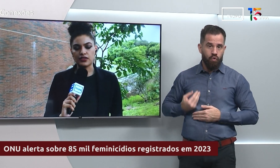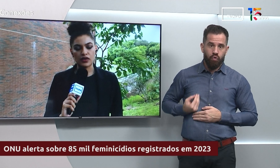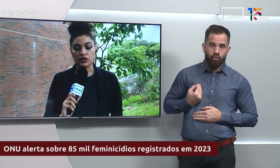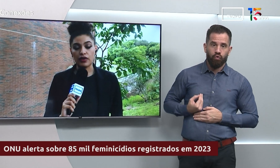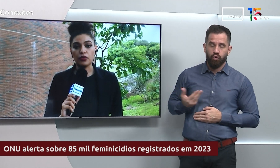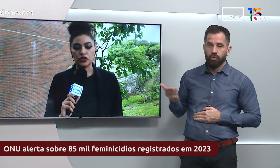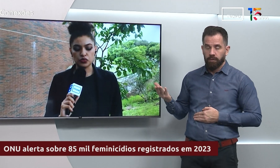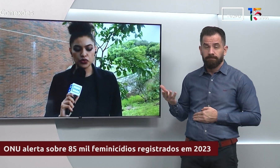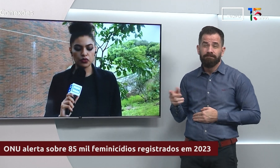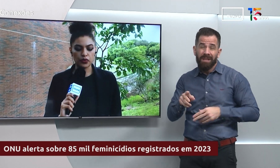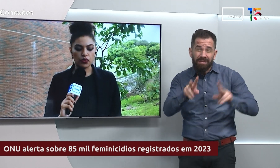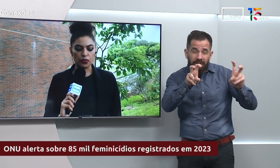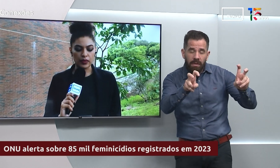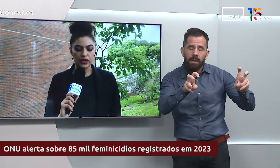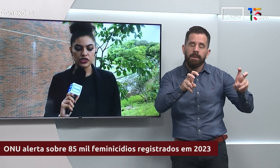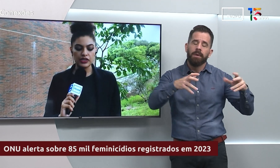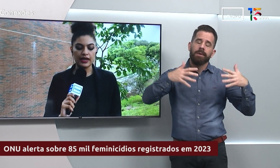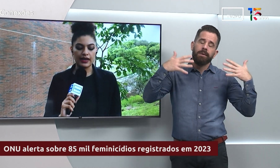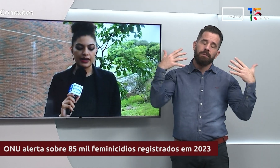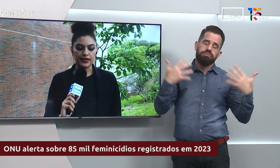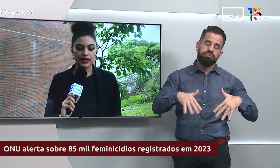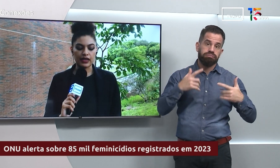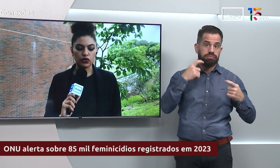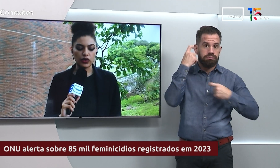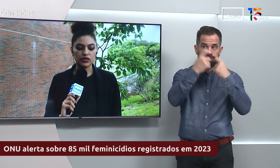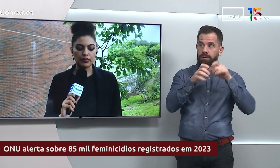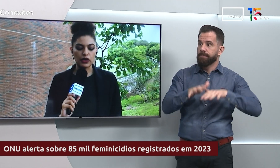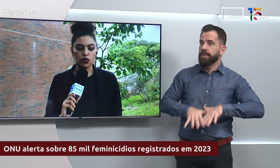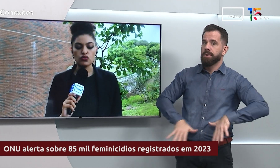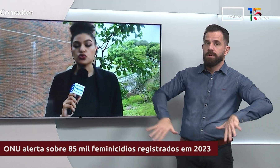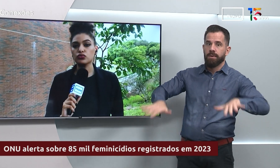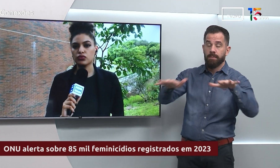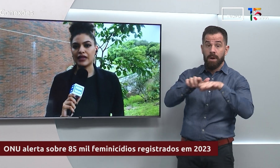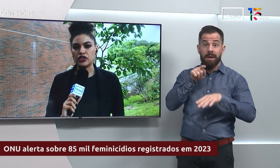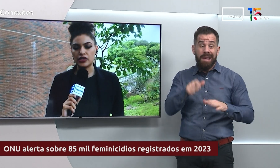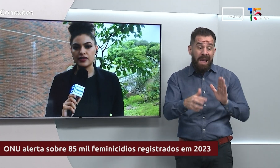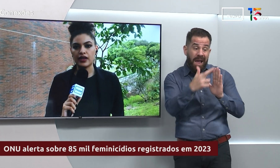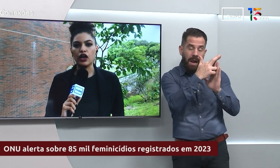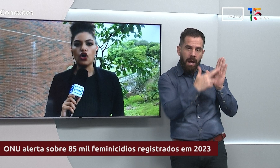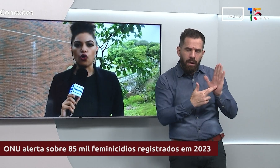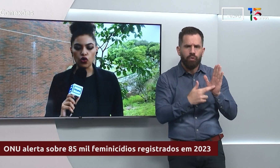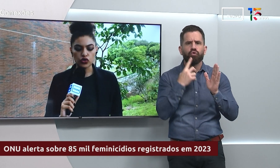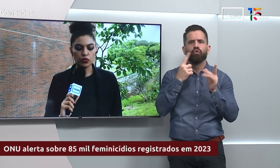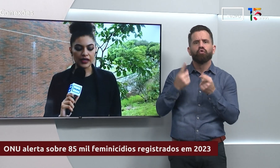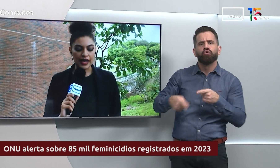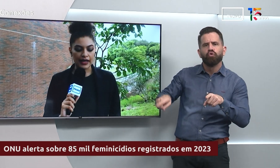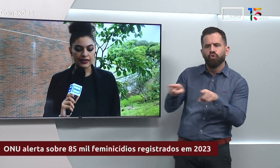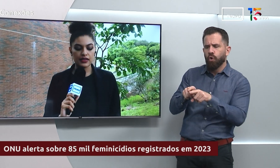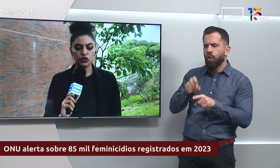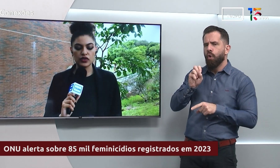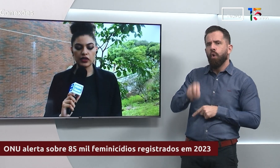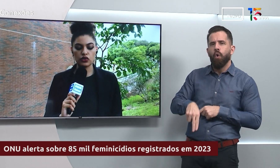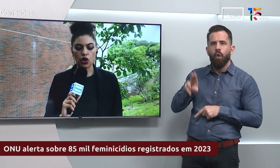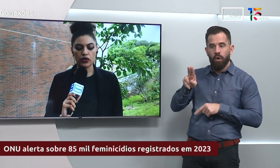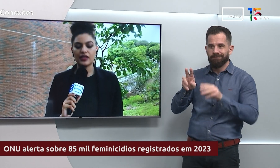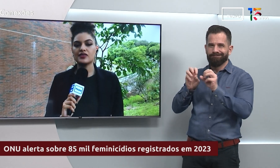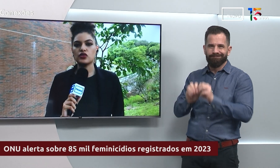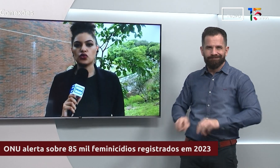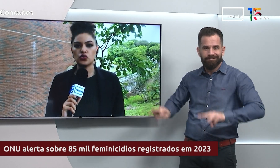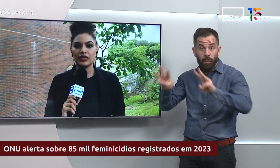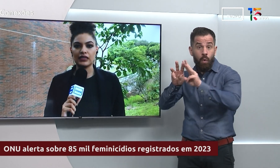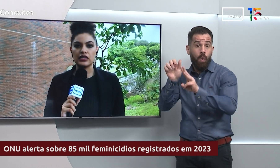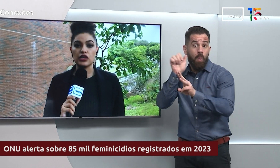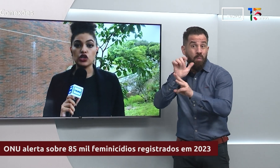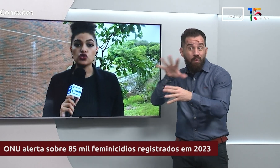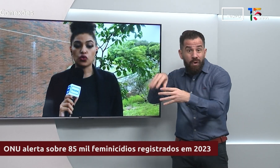uma situação realmente muito preocupante. Esse relatório é um trabalho conjunto da Agência ONU Mulheres e do Escritório das